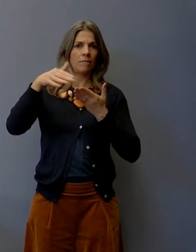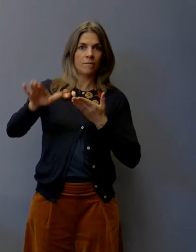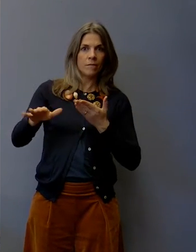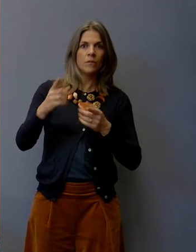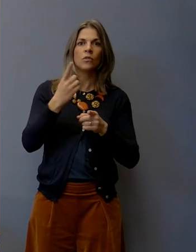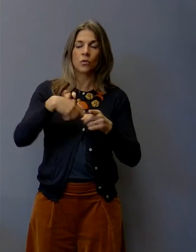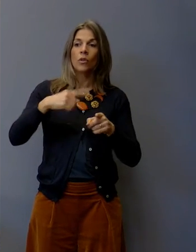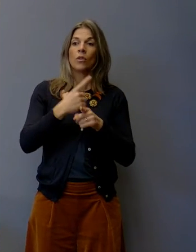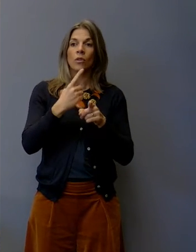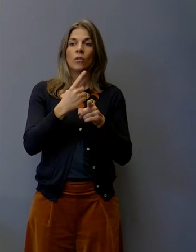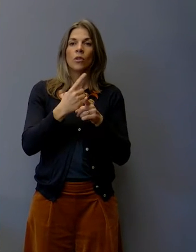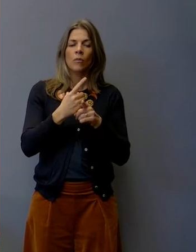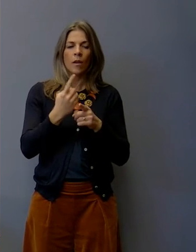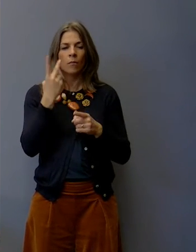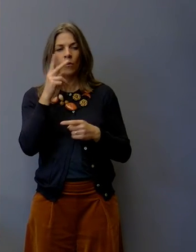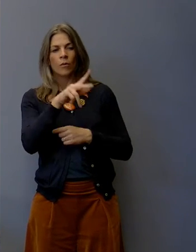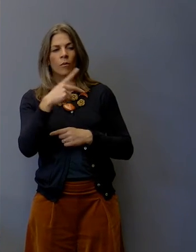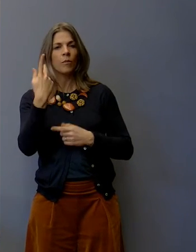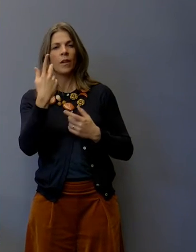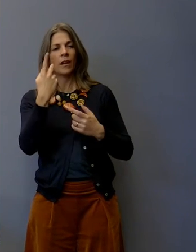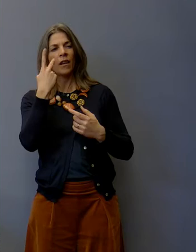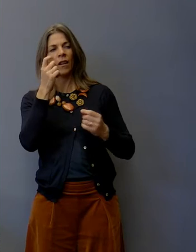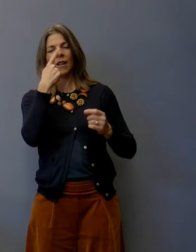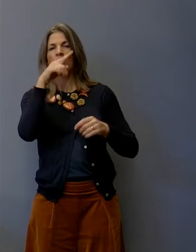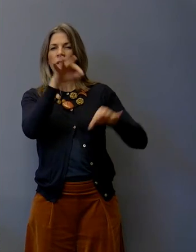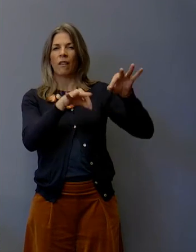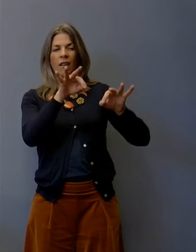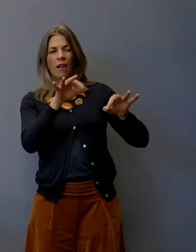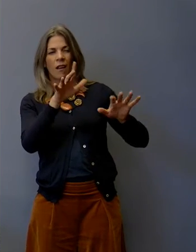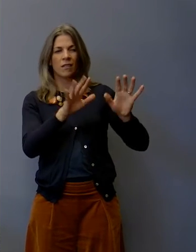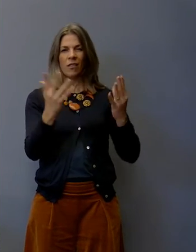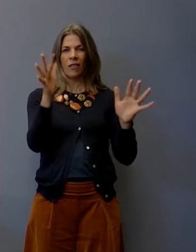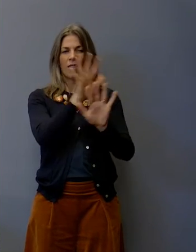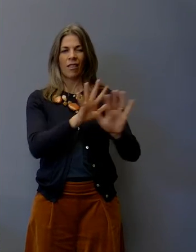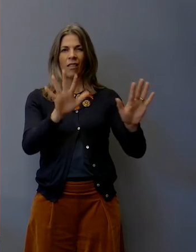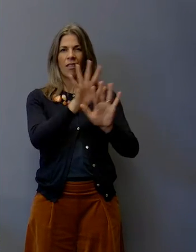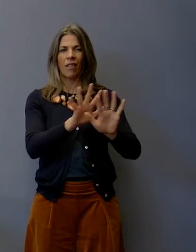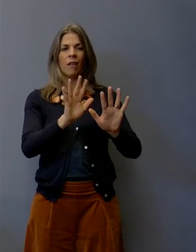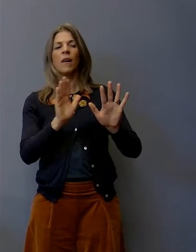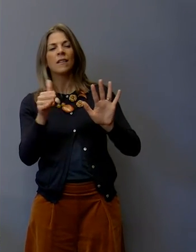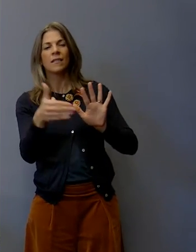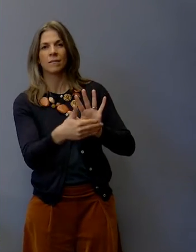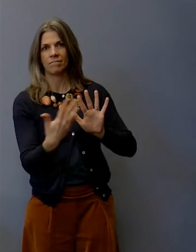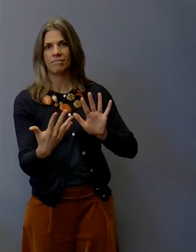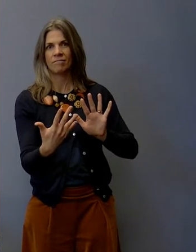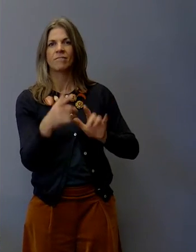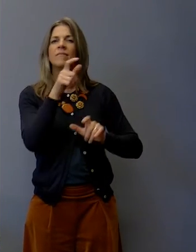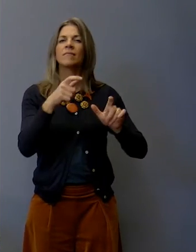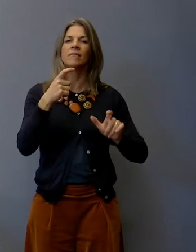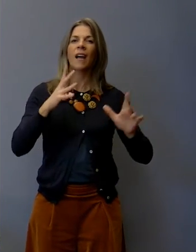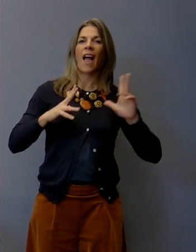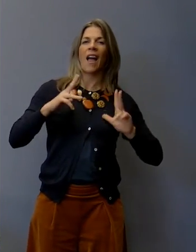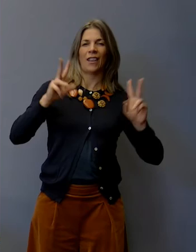dietro ad una produzione cinematografica e chi sono gli attori prescelti e perché sono stati scelti e con quali